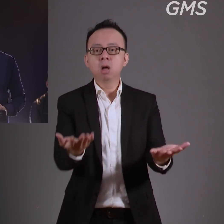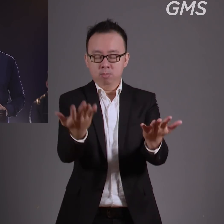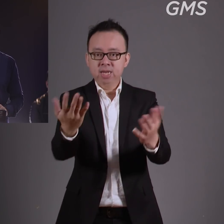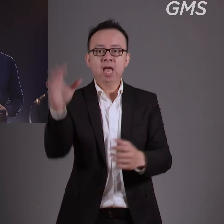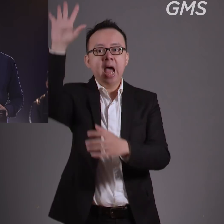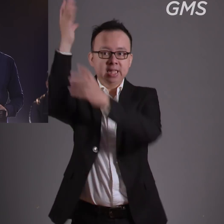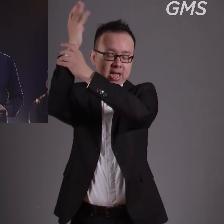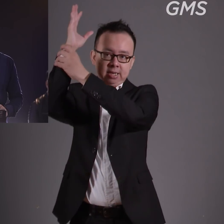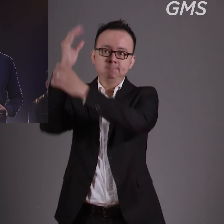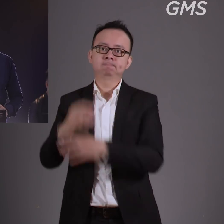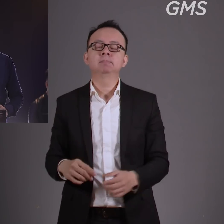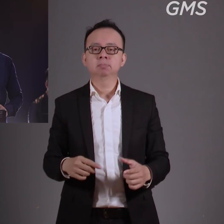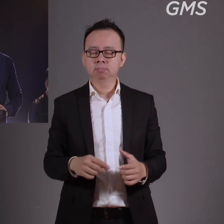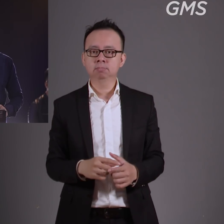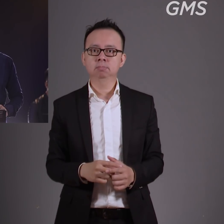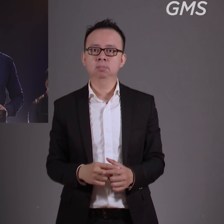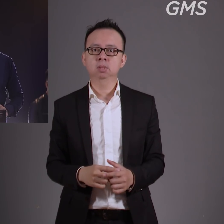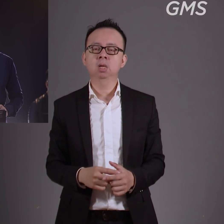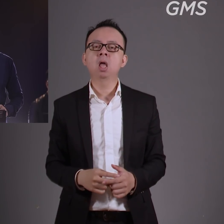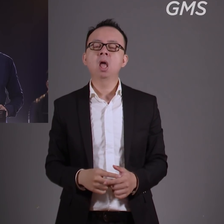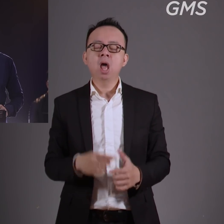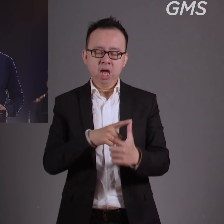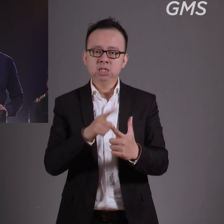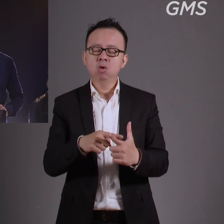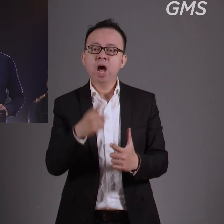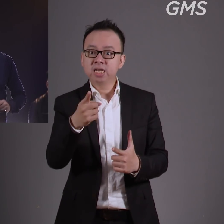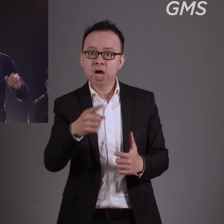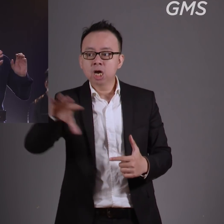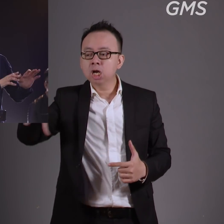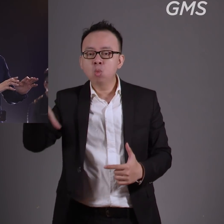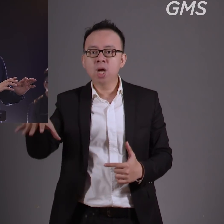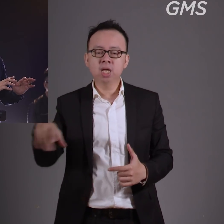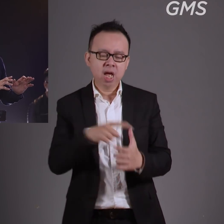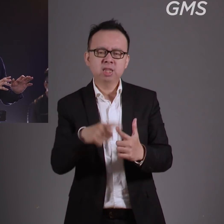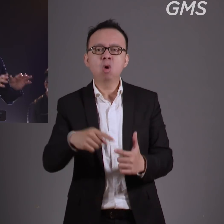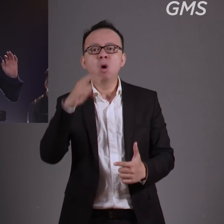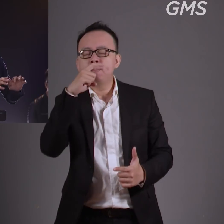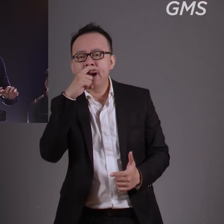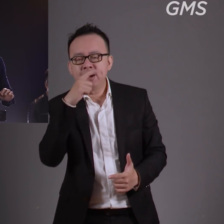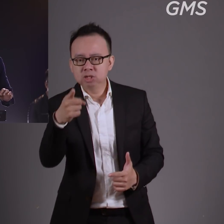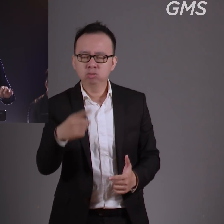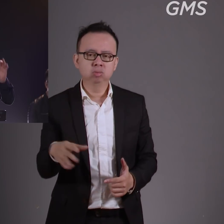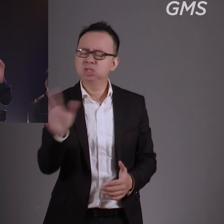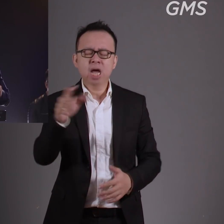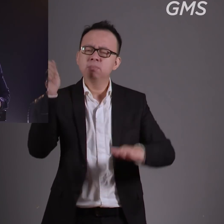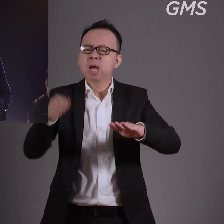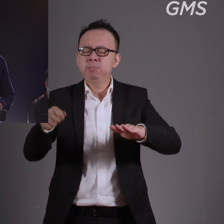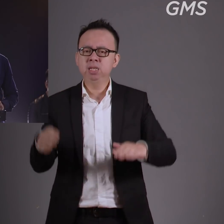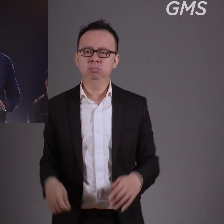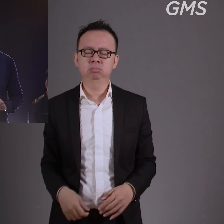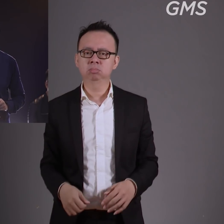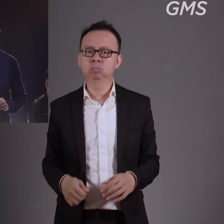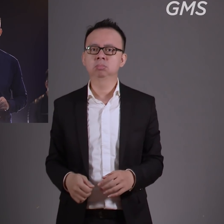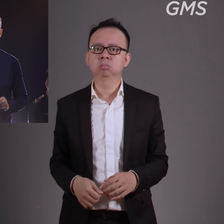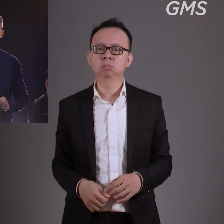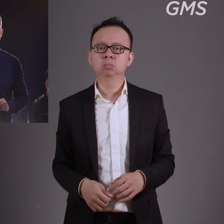Dan kalau di sini ada sekelilingnya keluarganya yang ikut live streaming ini sekarang, kalau ada papa di situ, jangan hakimi ya. Gak gampang jadi ayah,